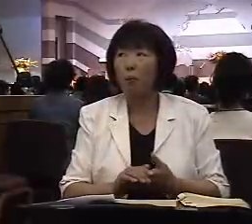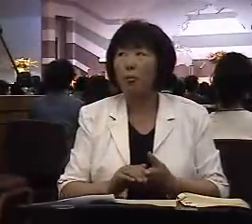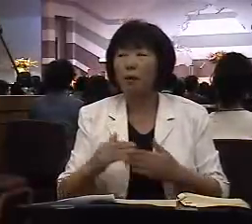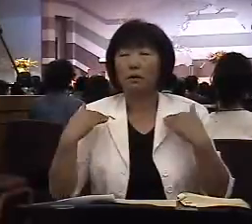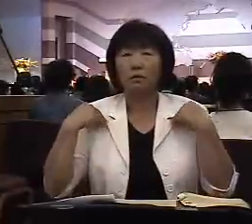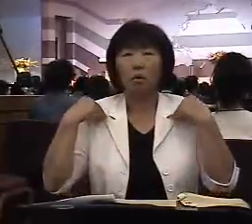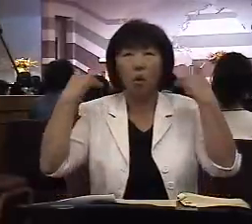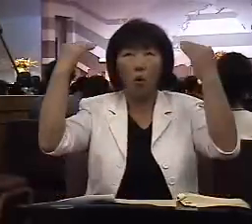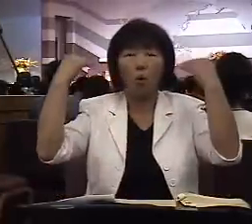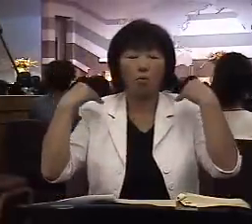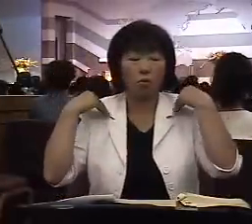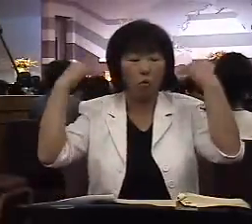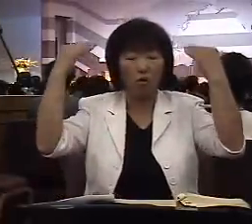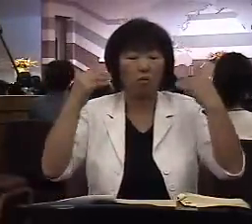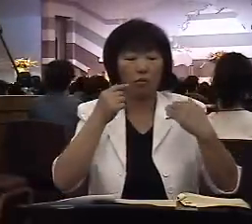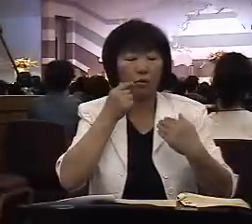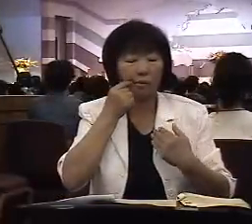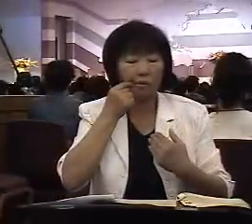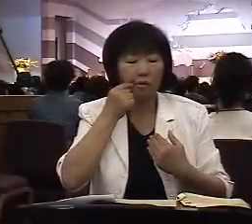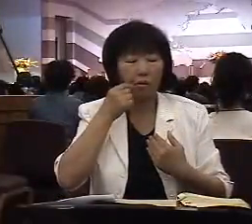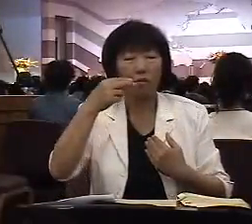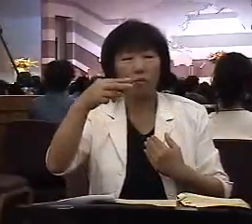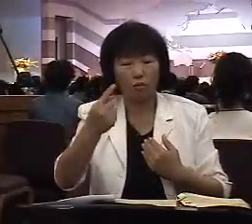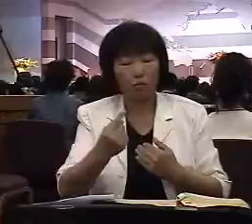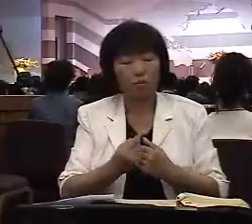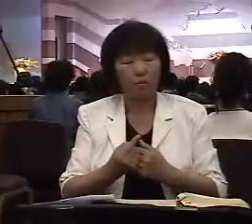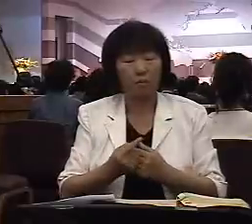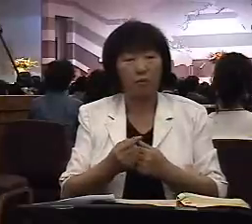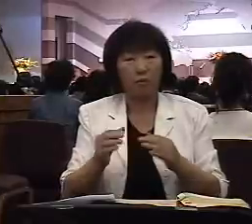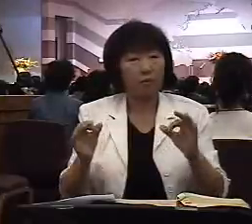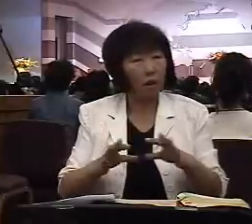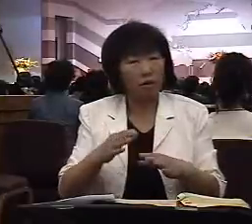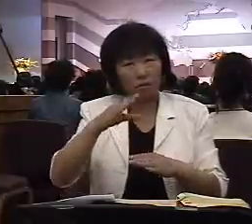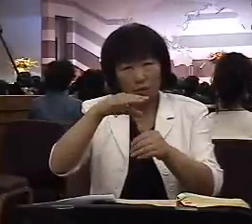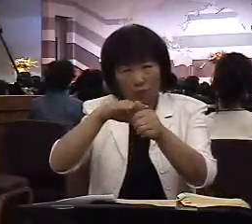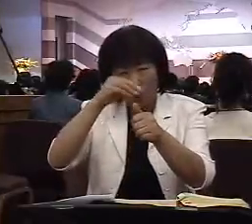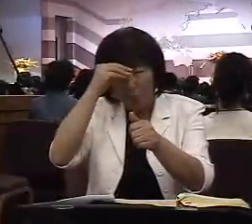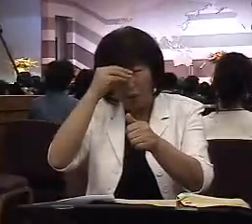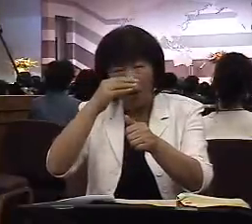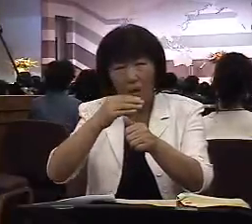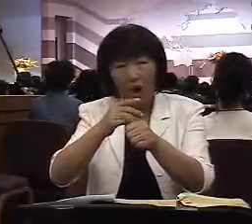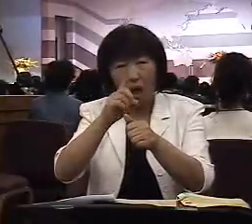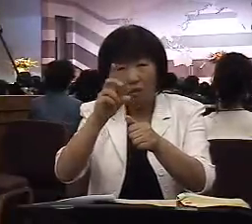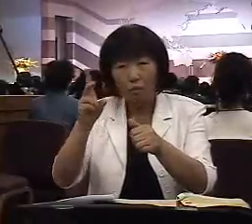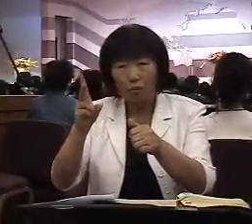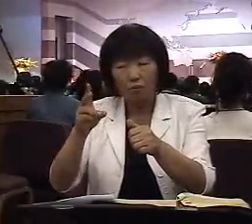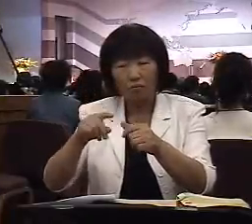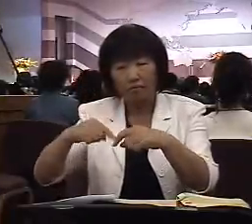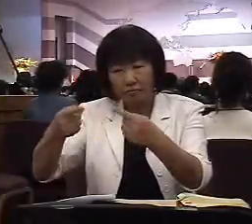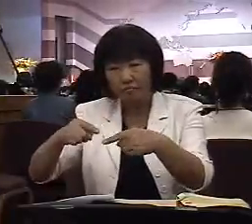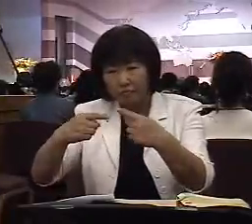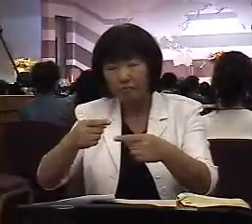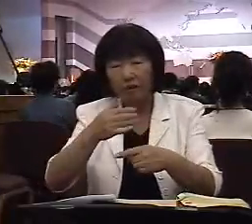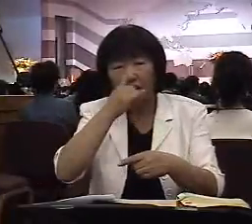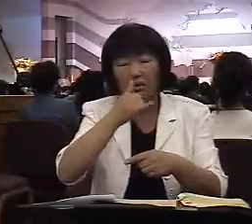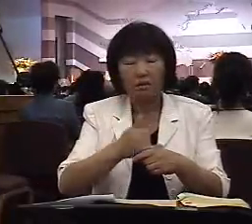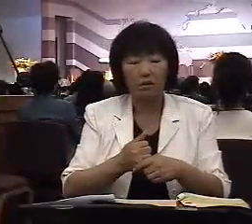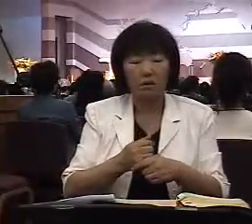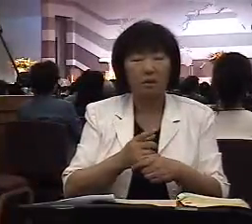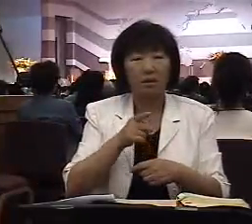성장하고 성숙하지 못해도 당분간 흉내는 낼 수 있습니다. 한두 번 참여할 수는 있어요.